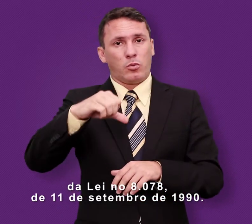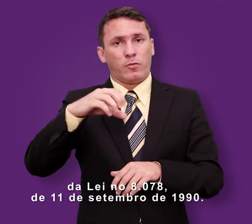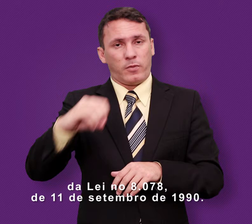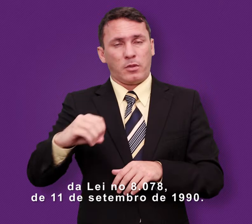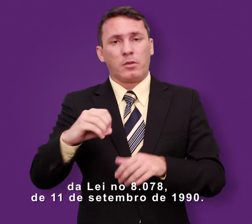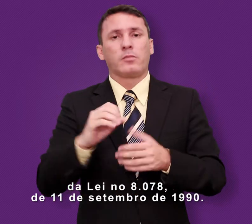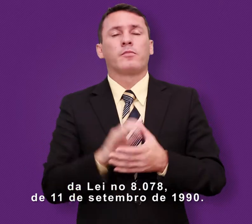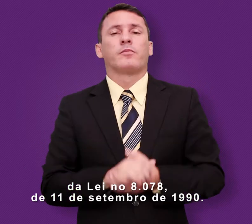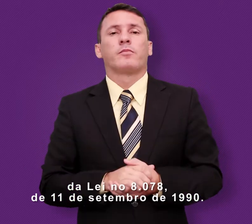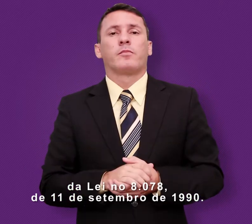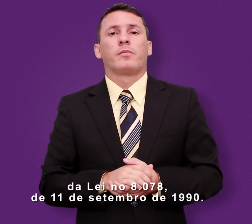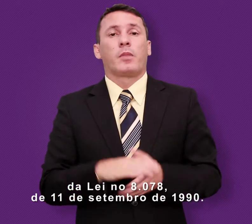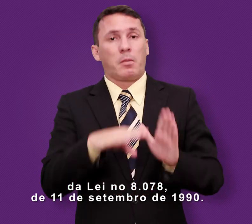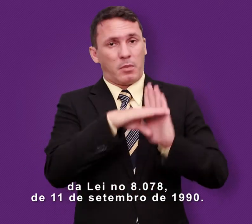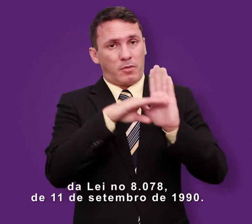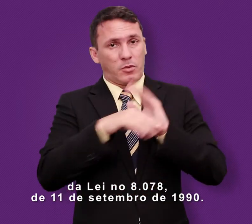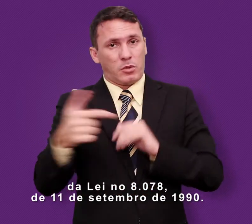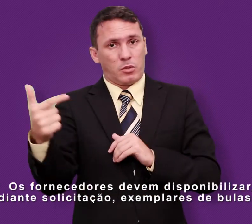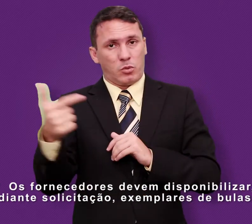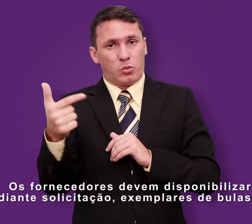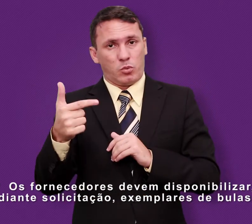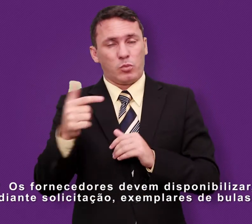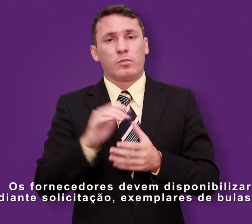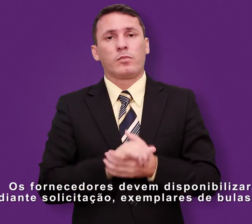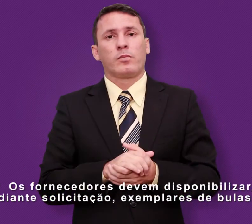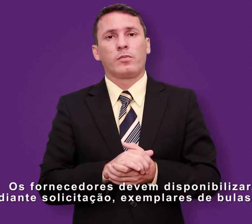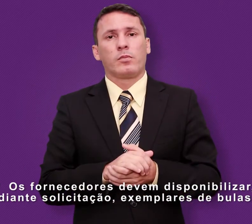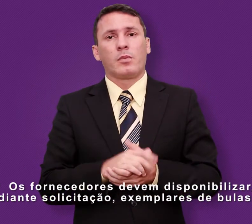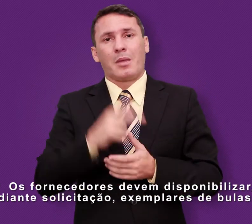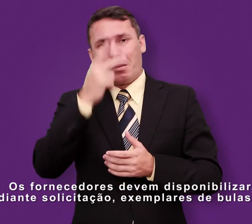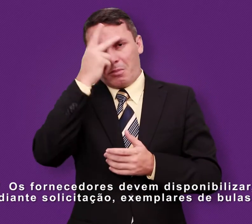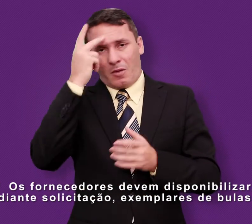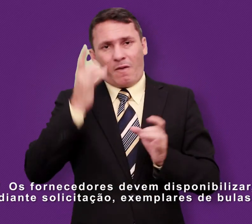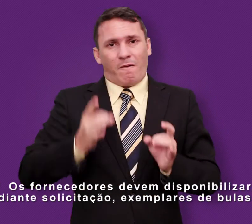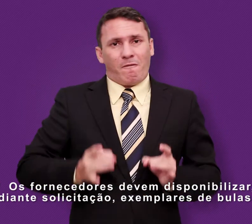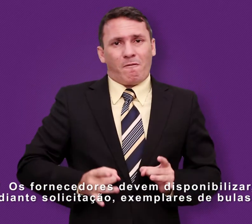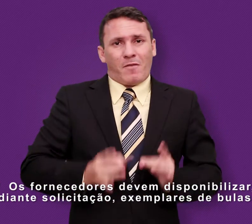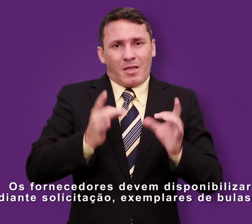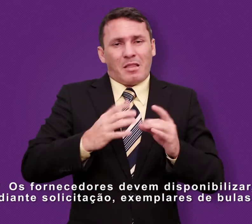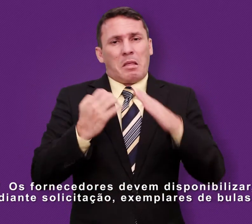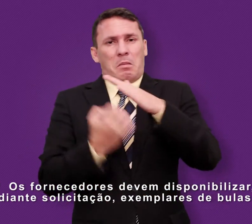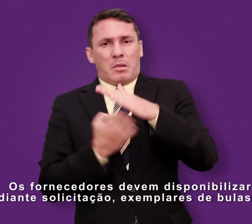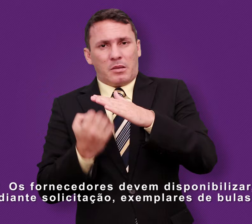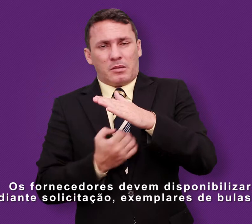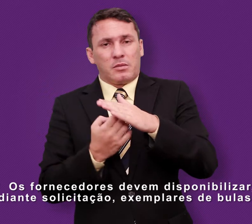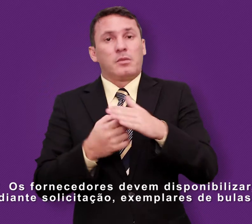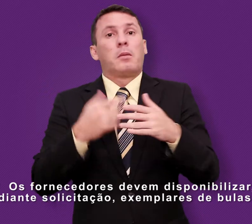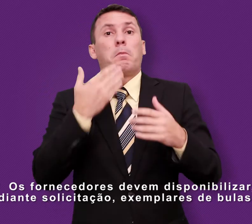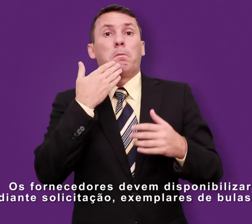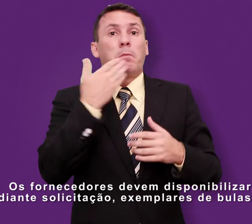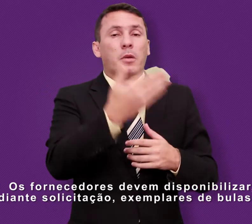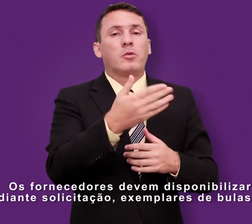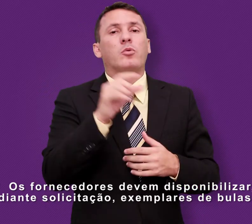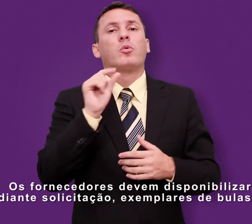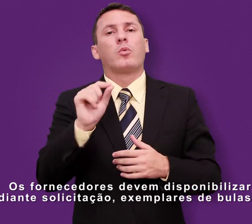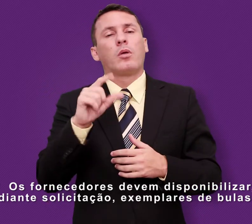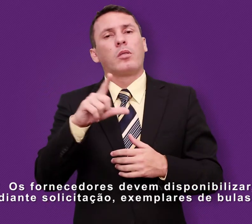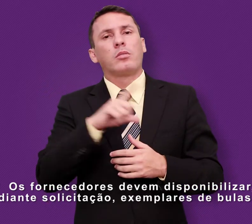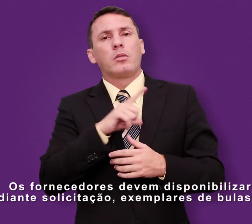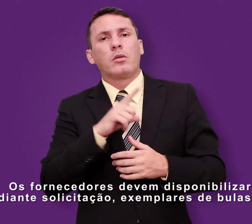setembro de 1990. Parágrafo 2º. Os fornecedores devem disponibilizar, mediante